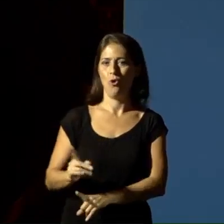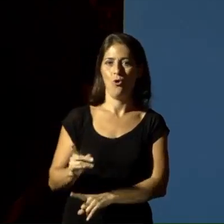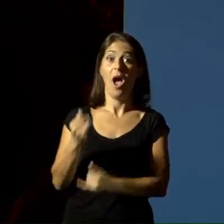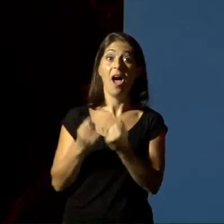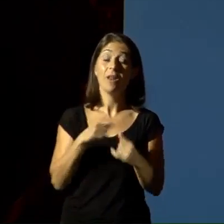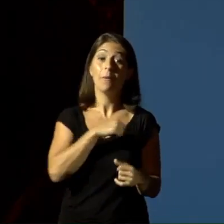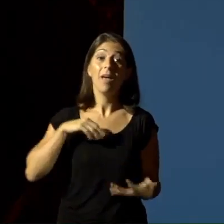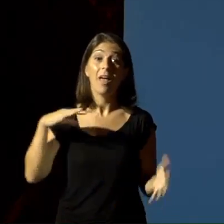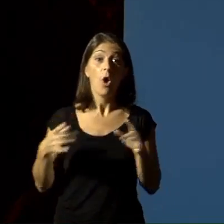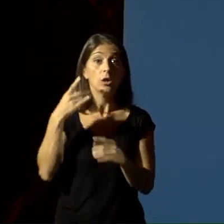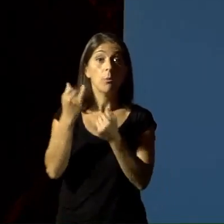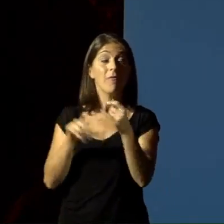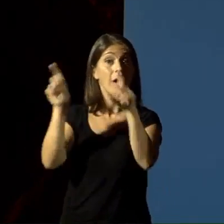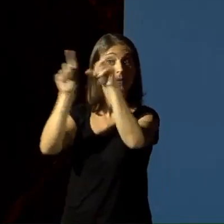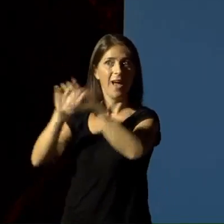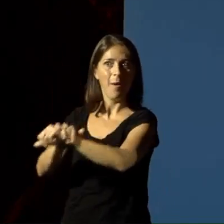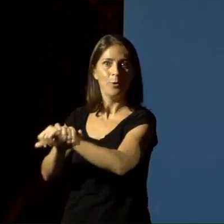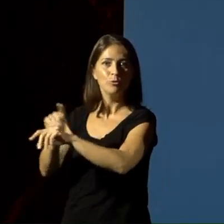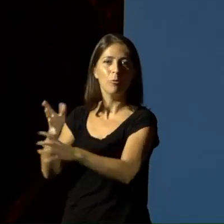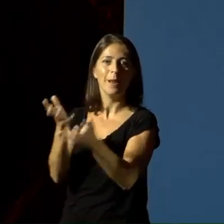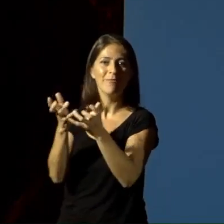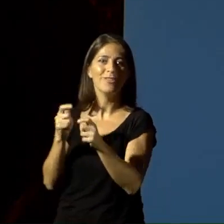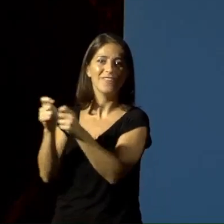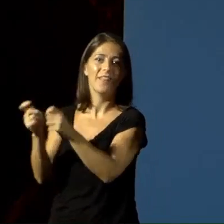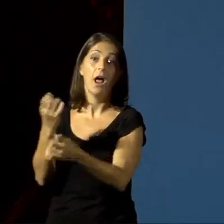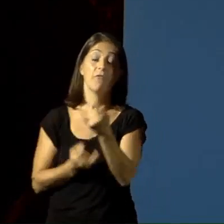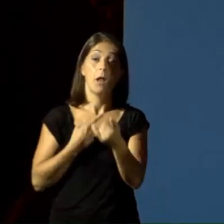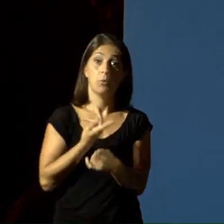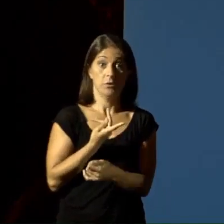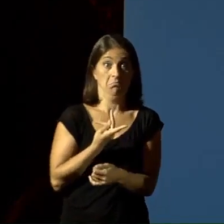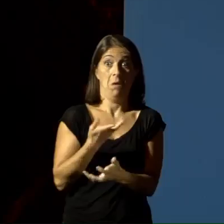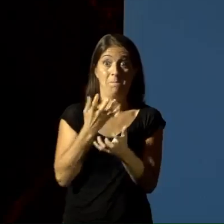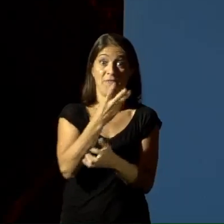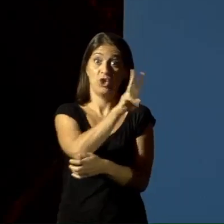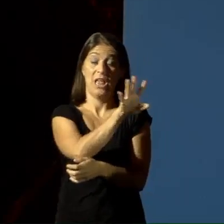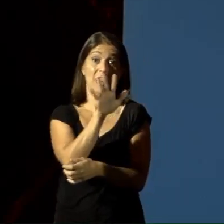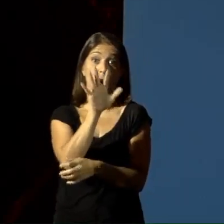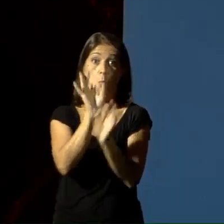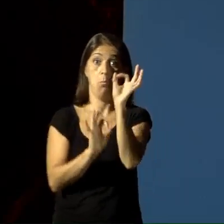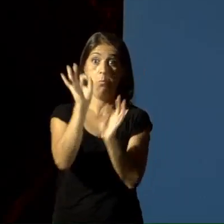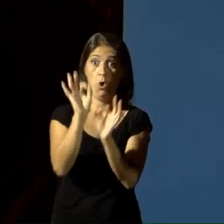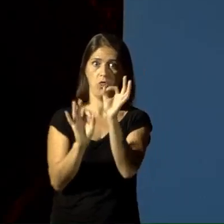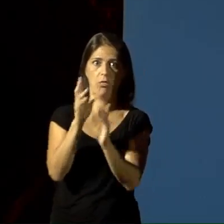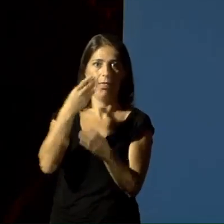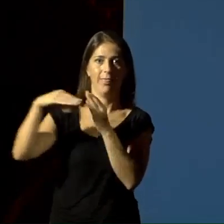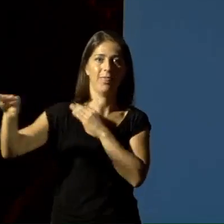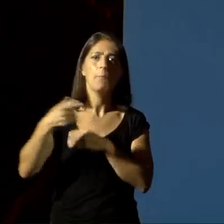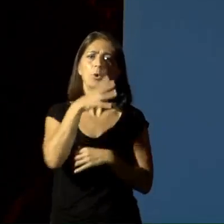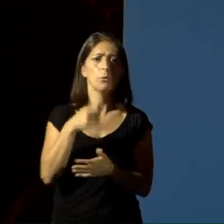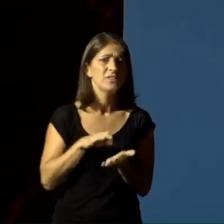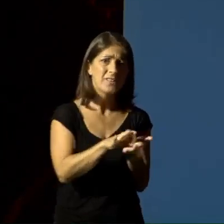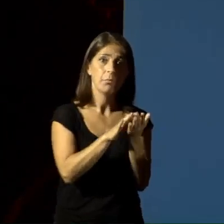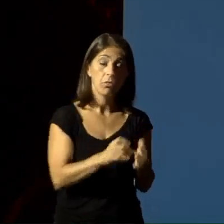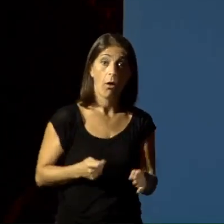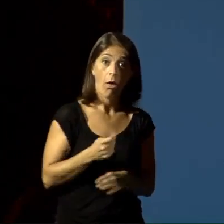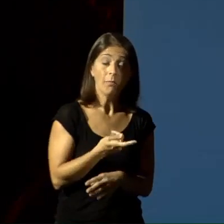se privatiza para dar as ganancias ás empresas dos amigos, o 35% de beneficio empresarial, porque o servicio hai que seguirlo prestando, e salen